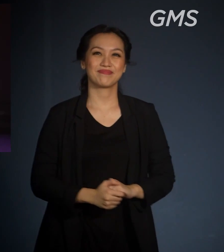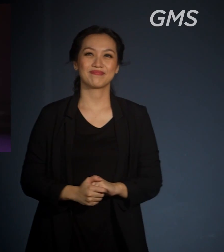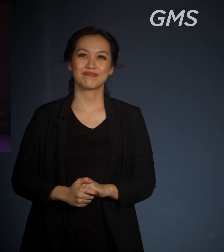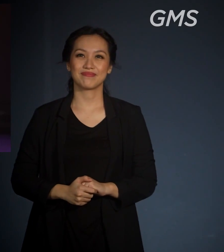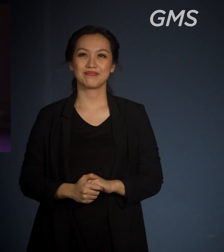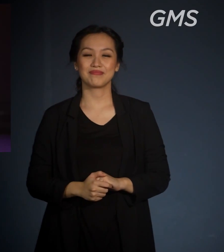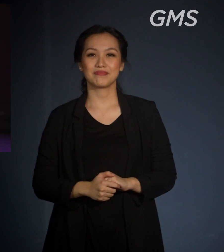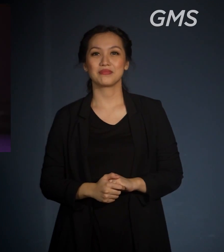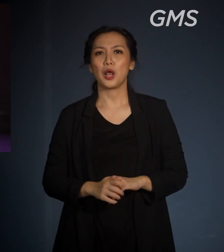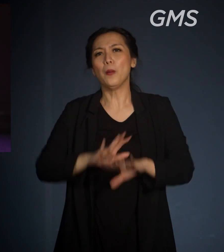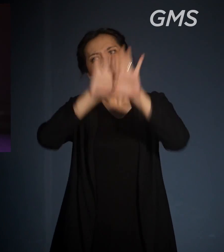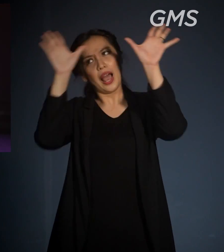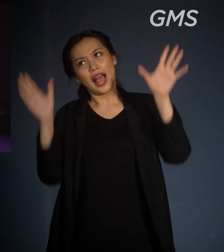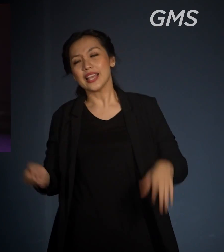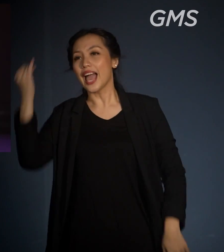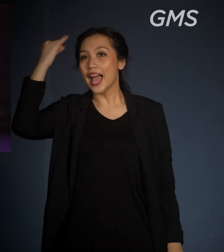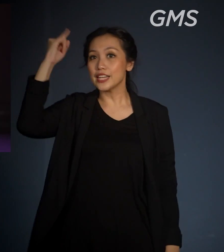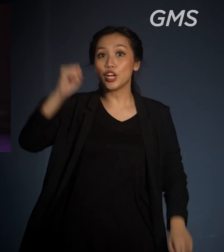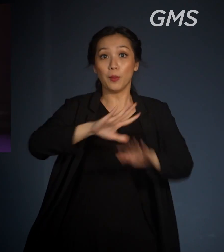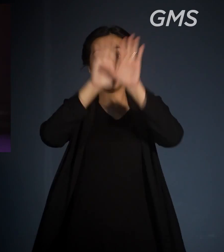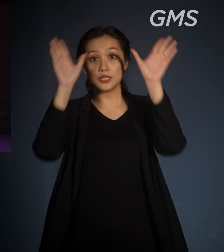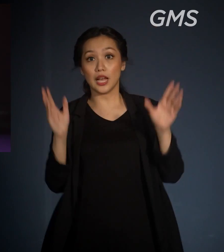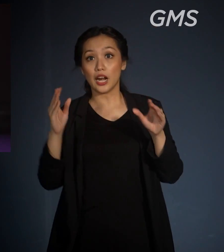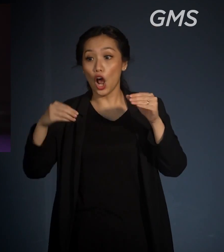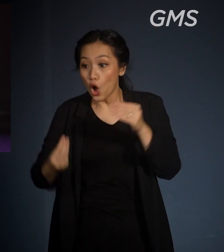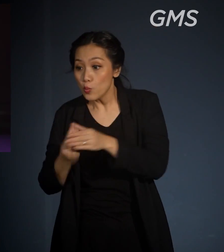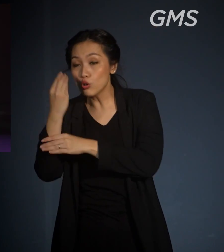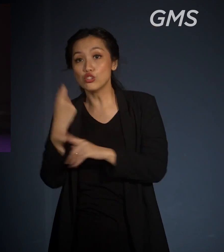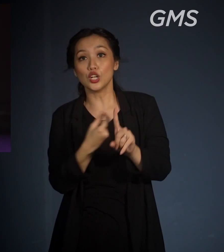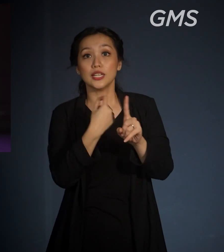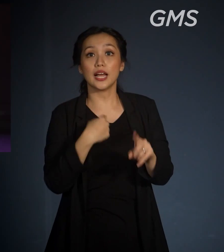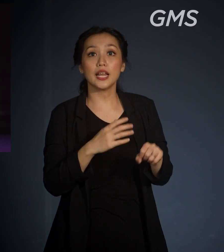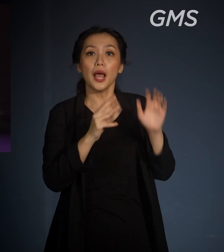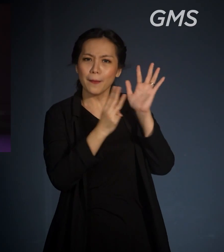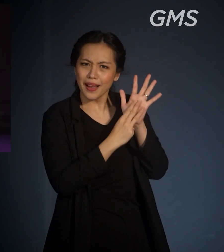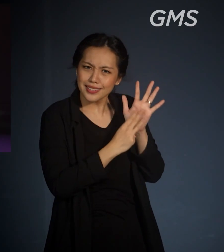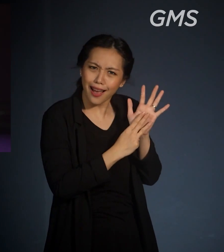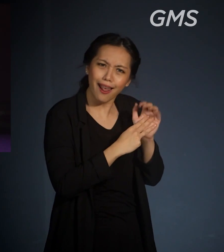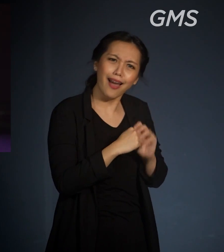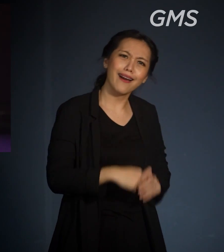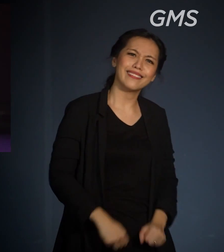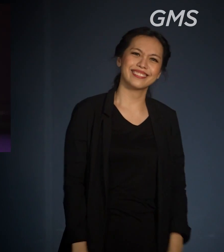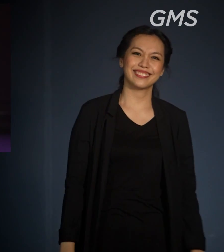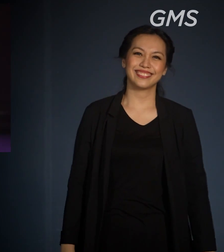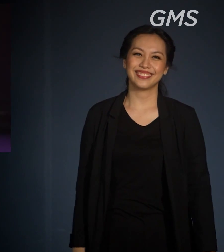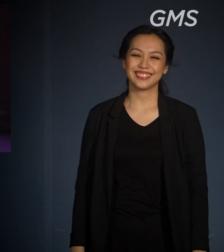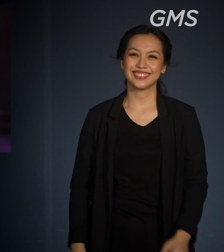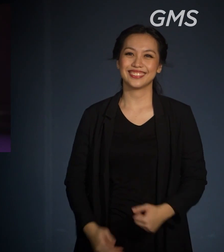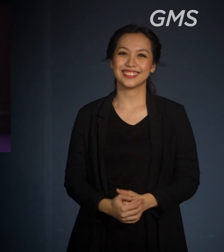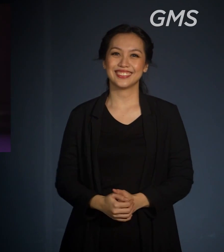Banyak ide-ide besar itu muncul karena masalah yang kita hadapi dalam kehidupan sehari-hari, saudara.